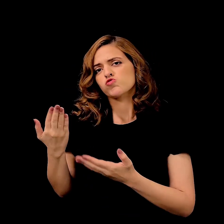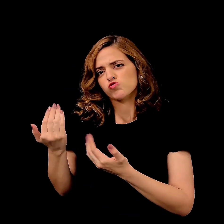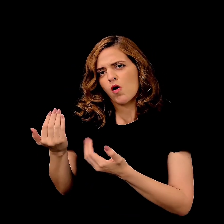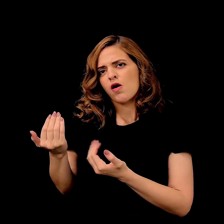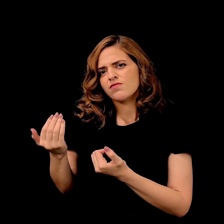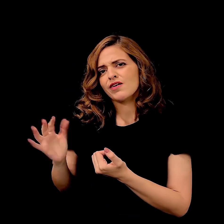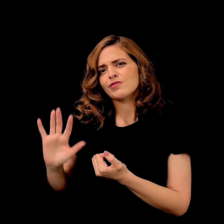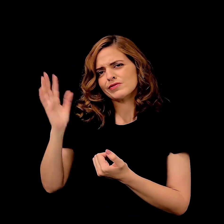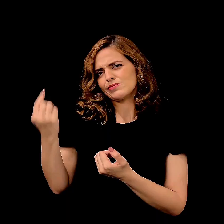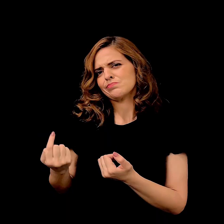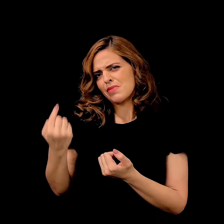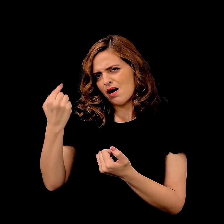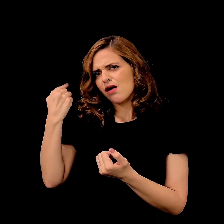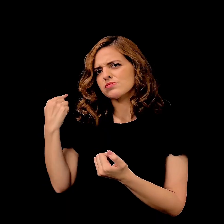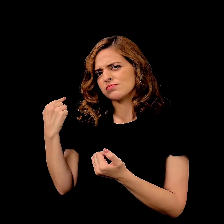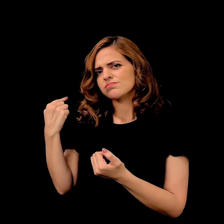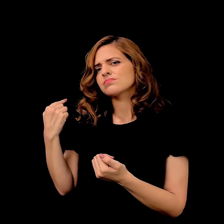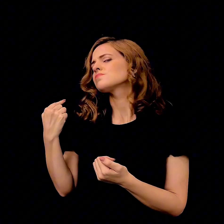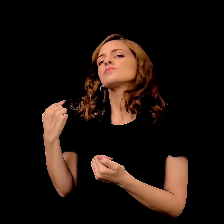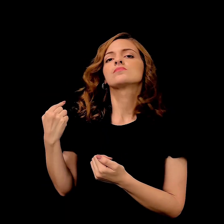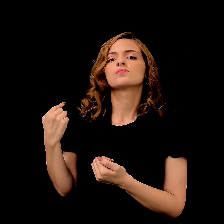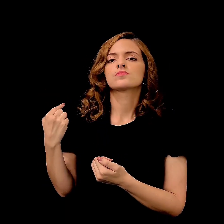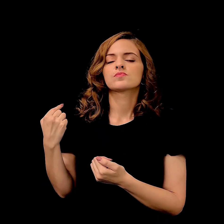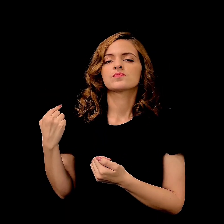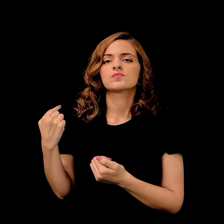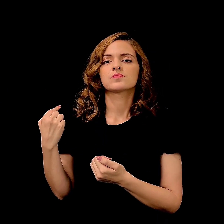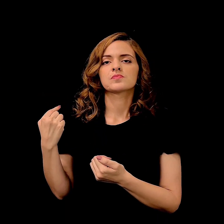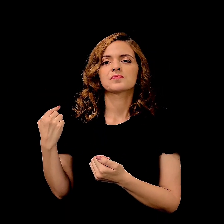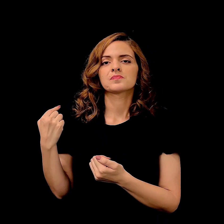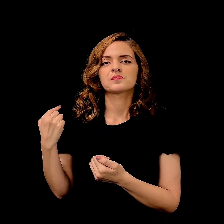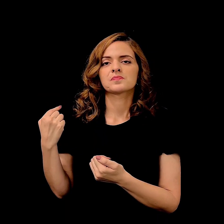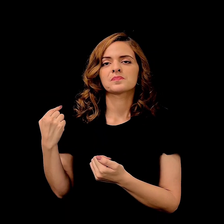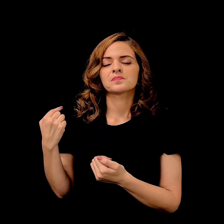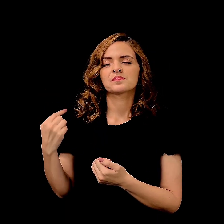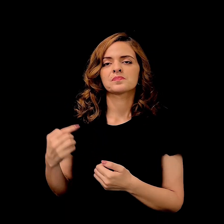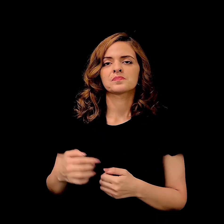jovem, na minha juventude. Então,